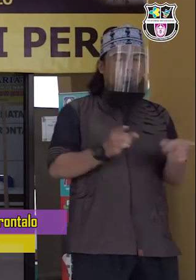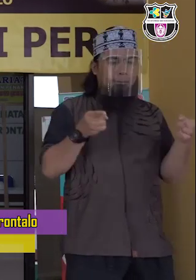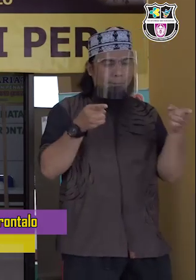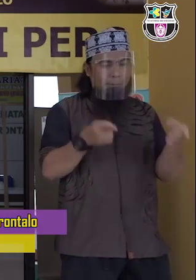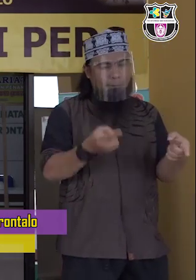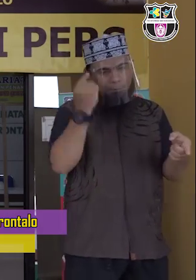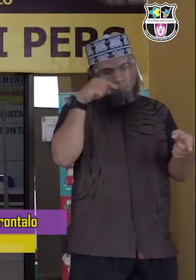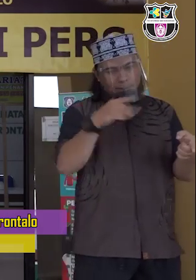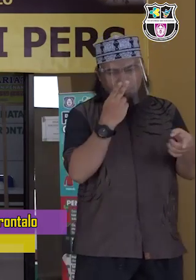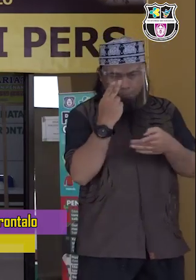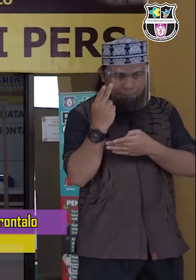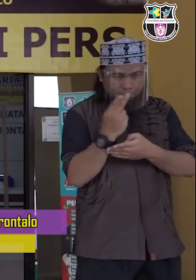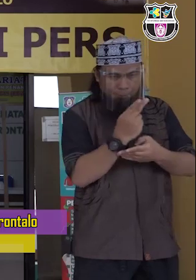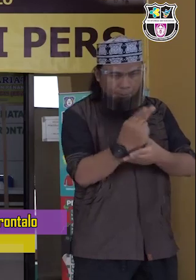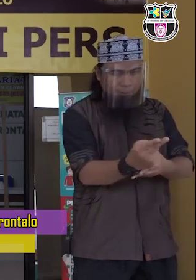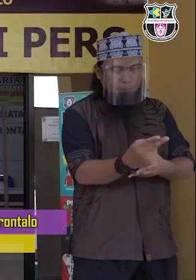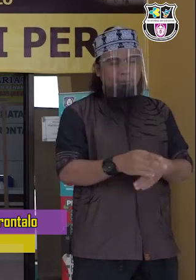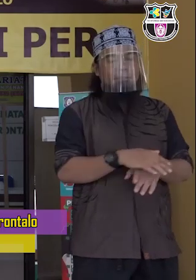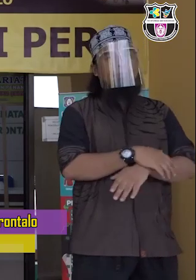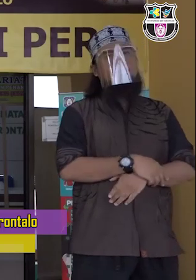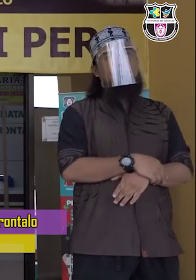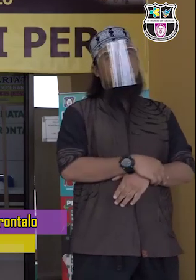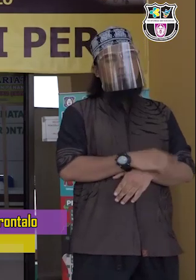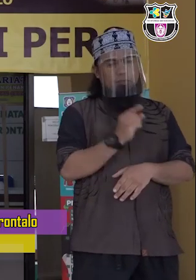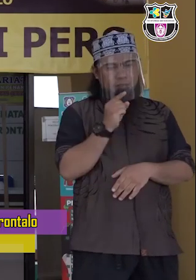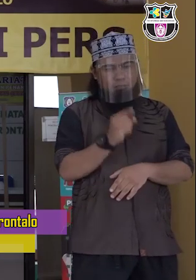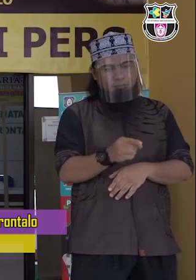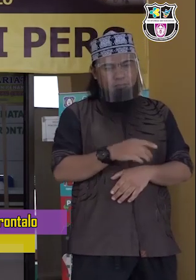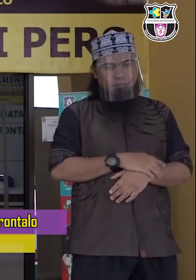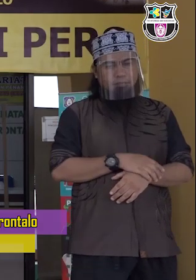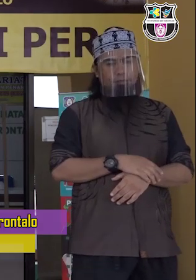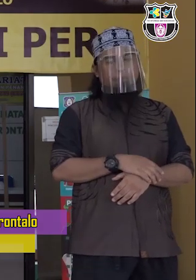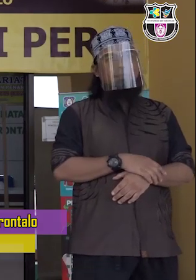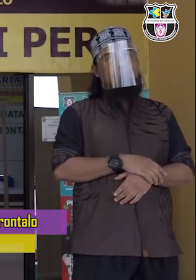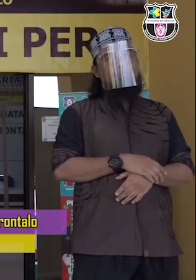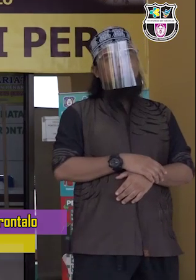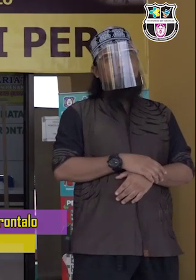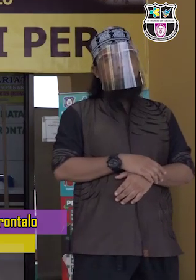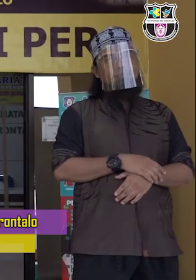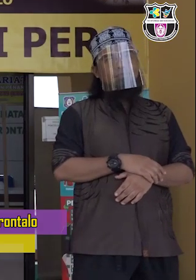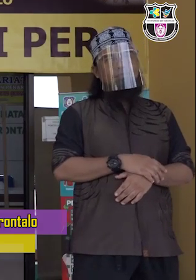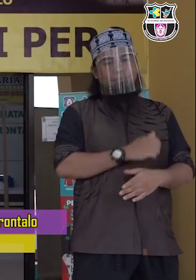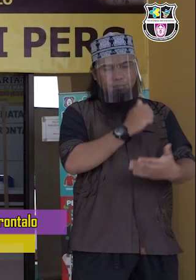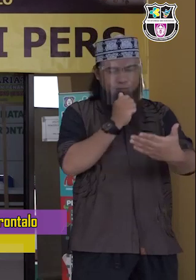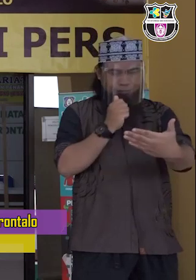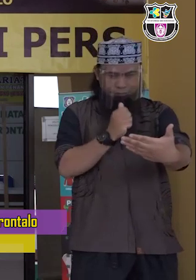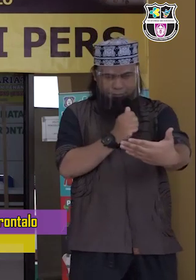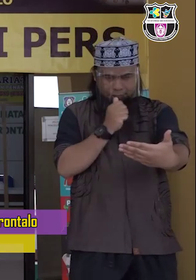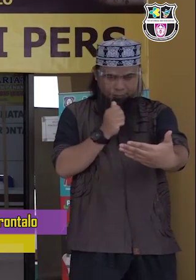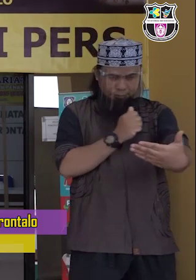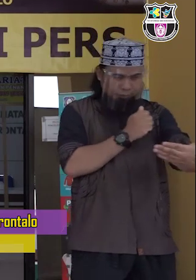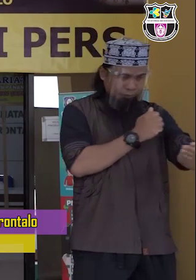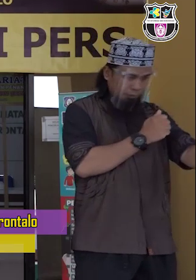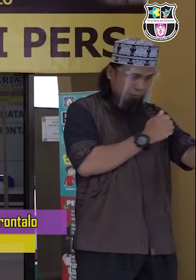ini adalah berfungsi untuk mendeteksi bagaimana risiko tinggi yang